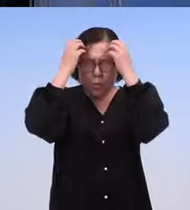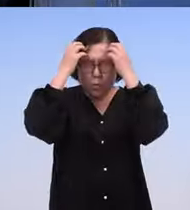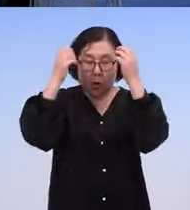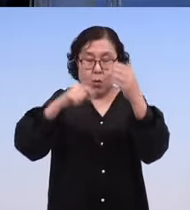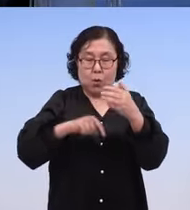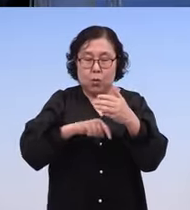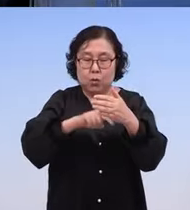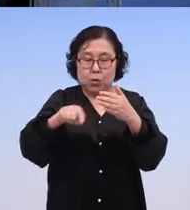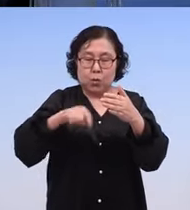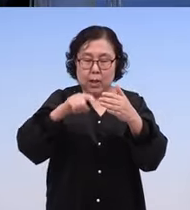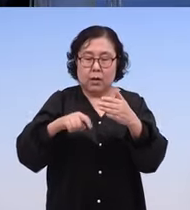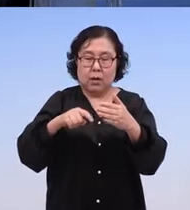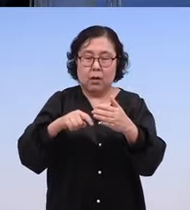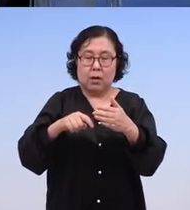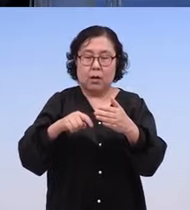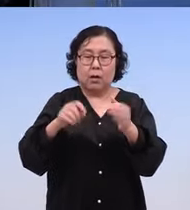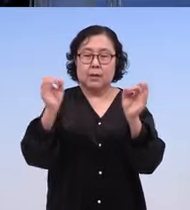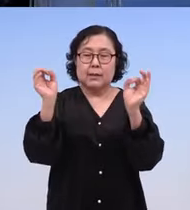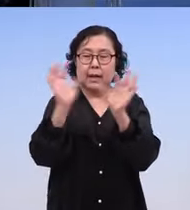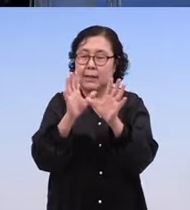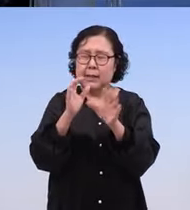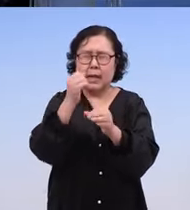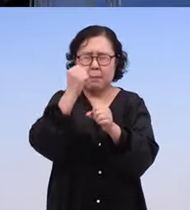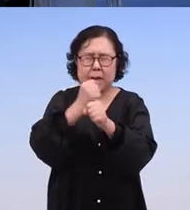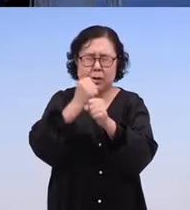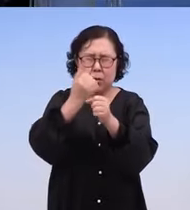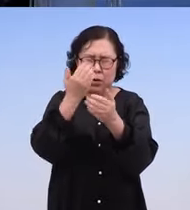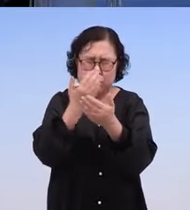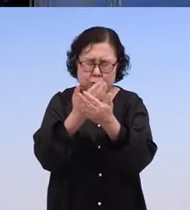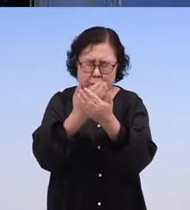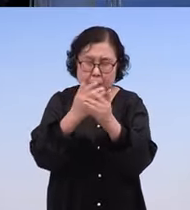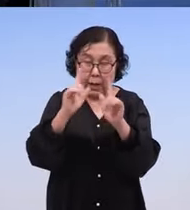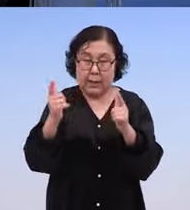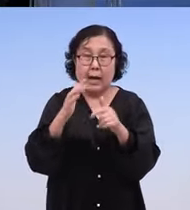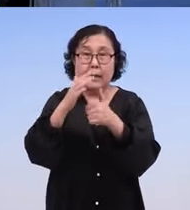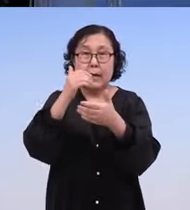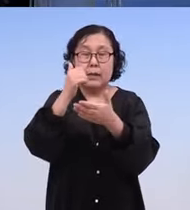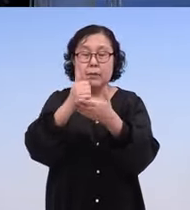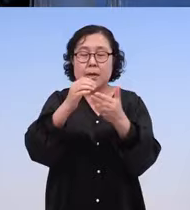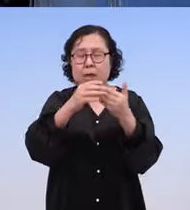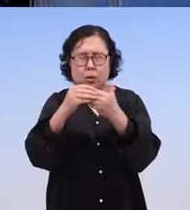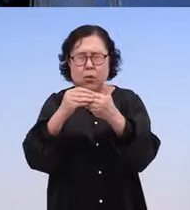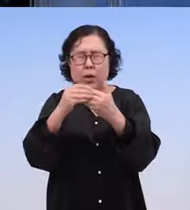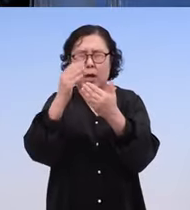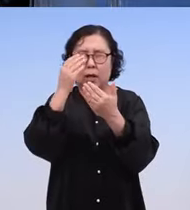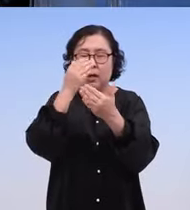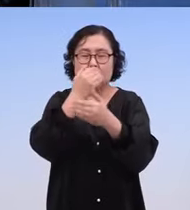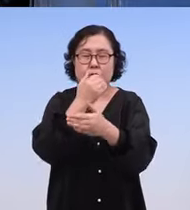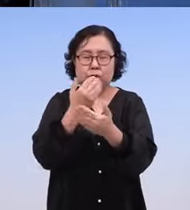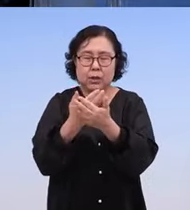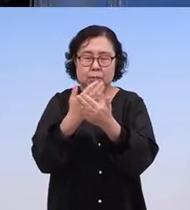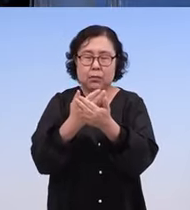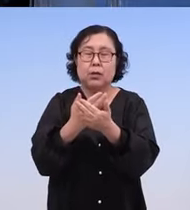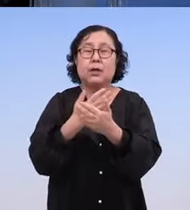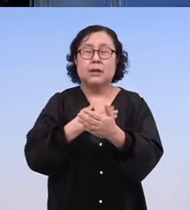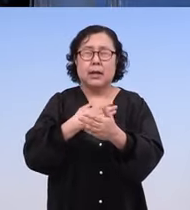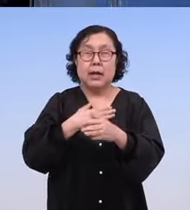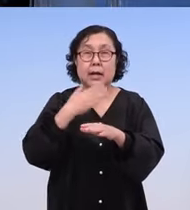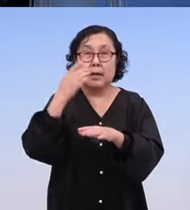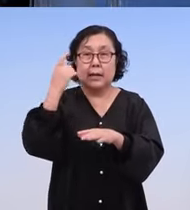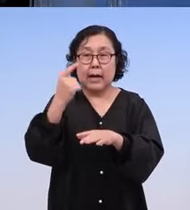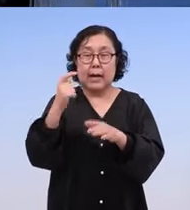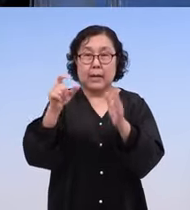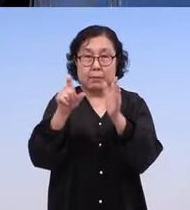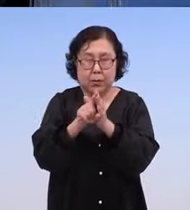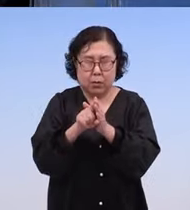빠져나오게 해달라고 매달린 기도가 아닌, 지금 하나님께서 이끌어가고 계심을 강하게 믿었고 그 믿음으로 성장을 해왔던